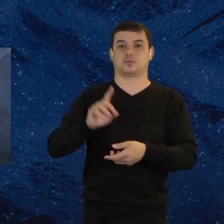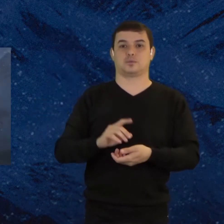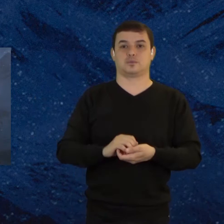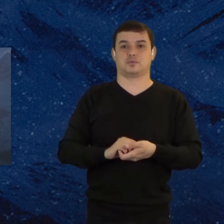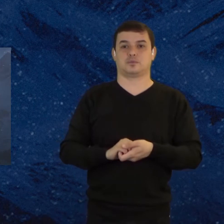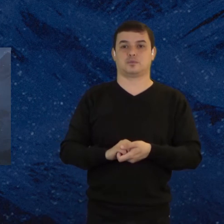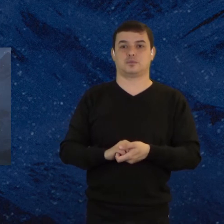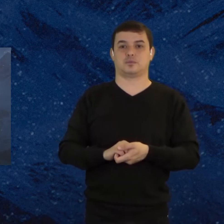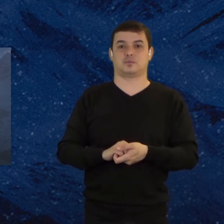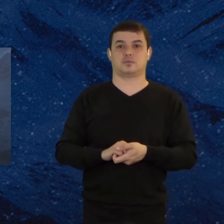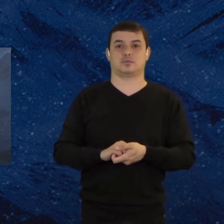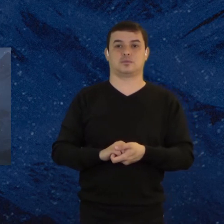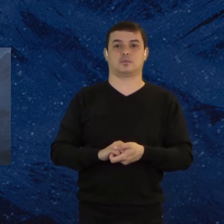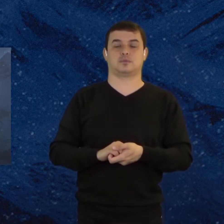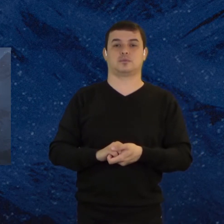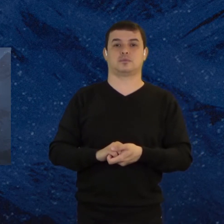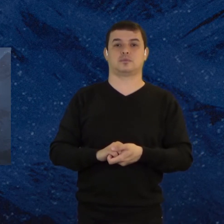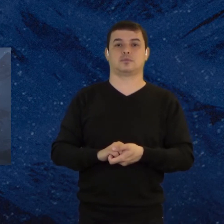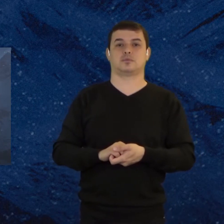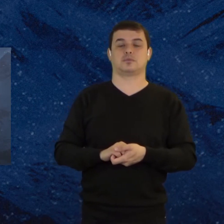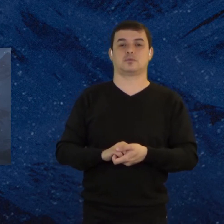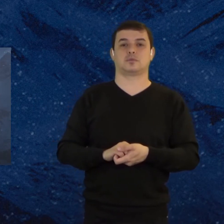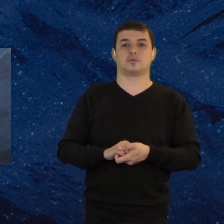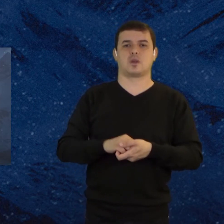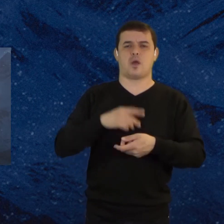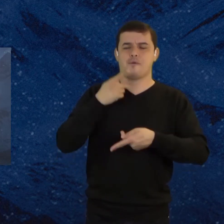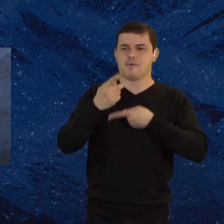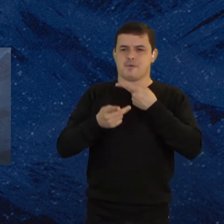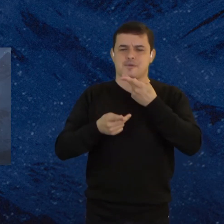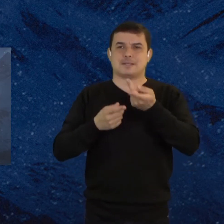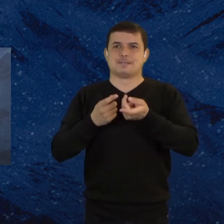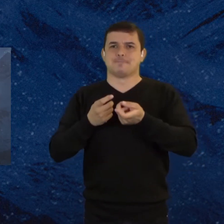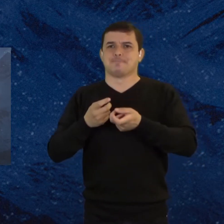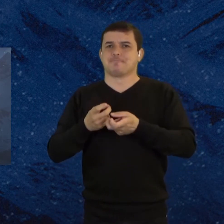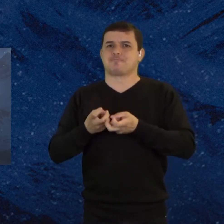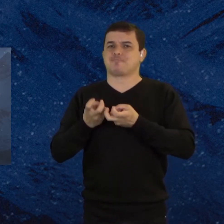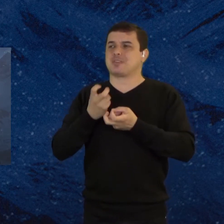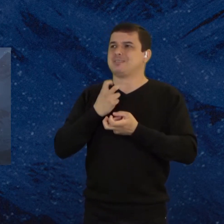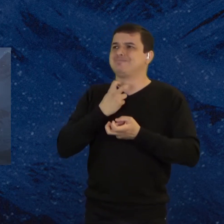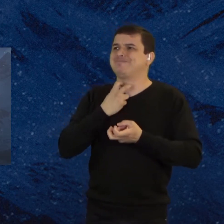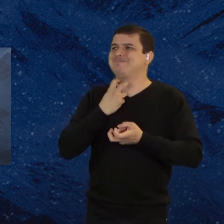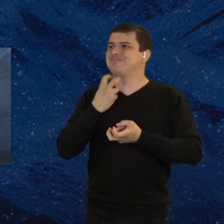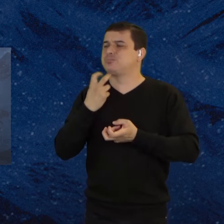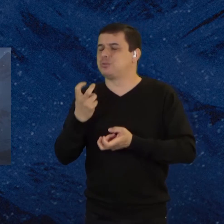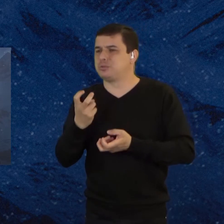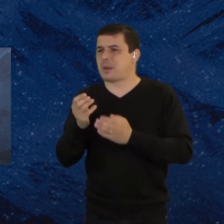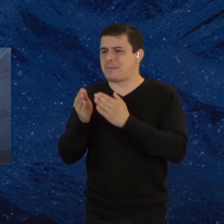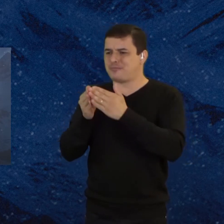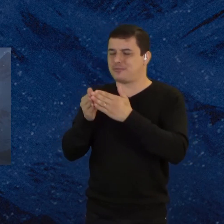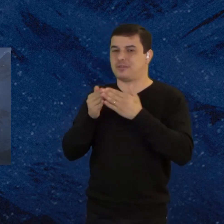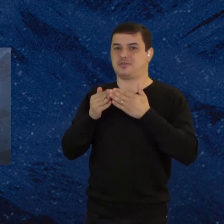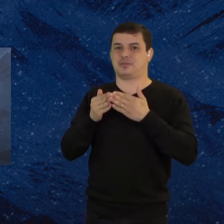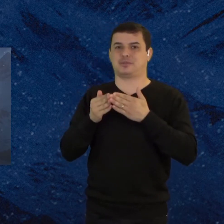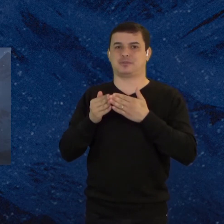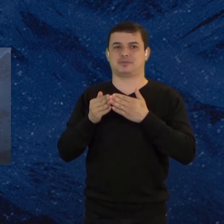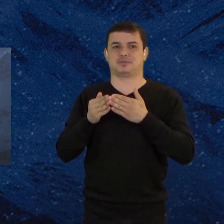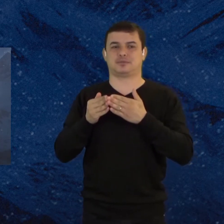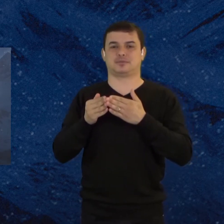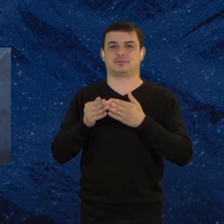só, gente. Aqui fala, aqui tem um rogo. Por favor,